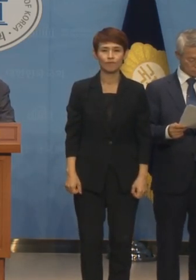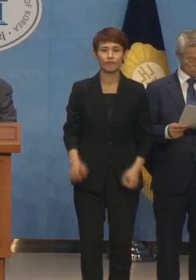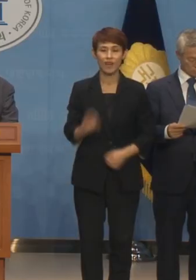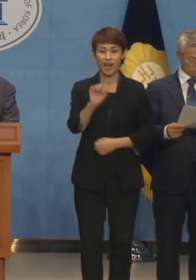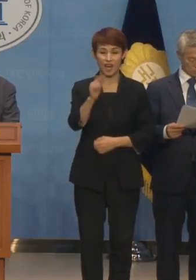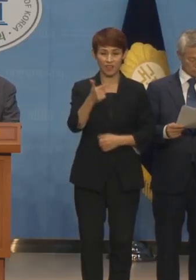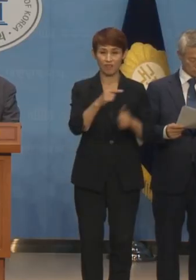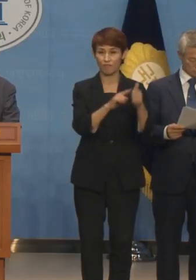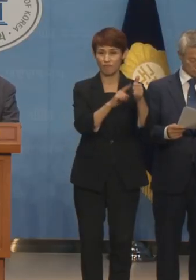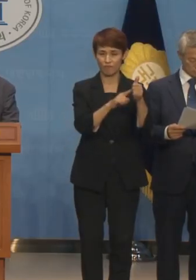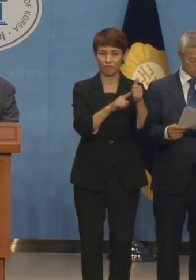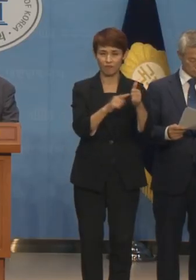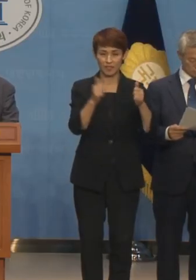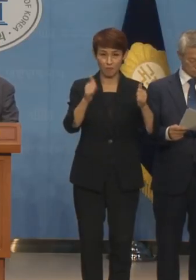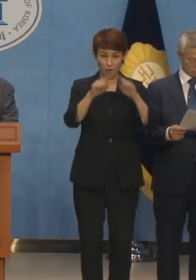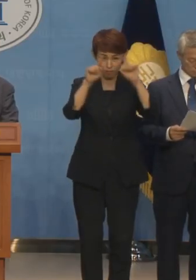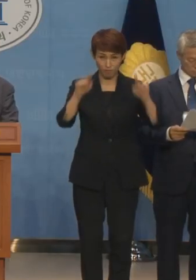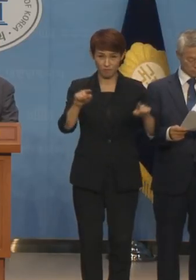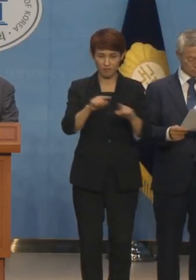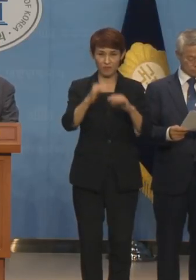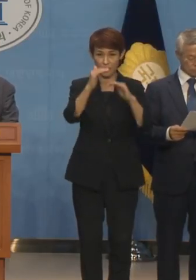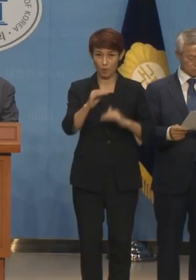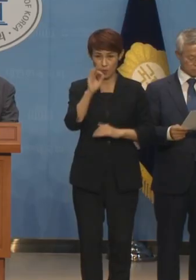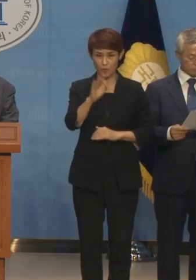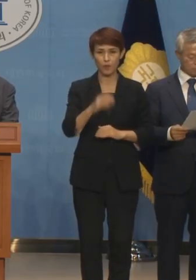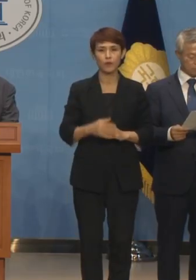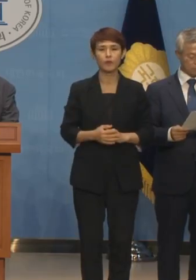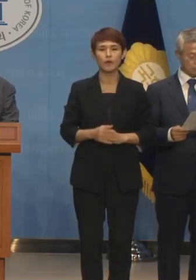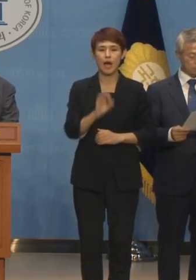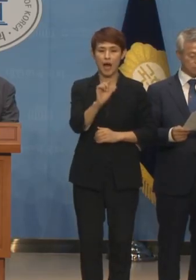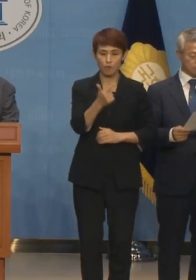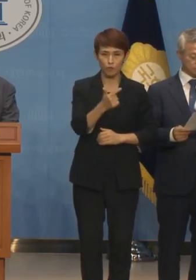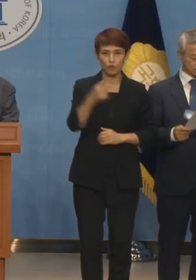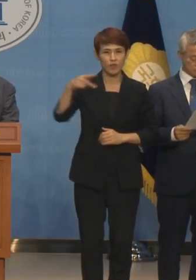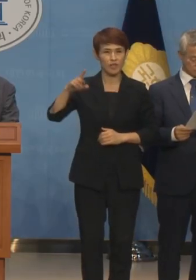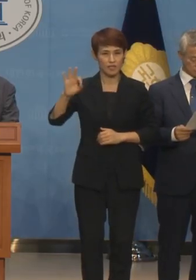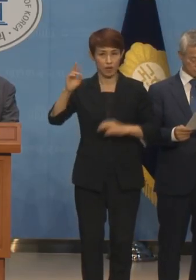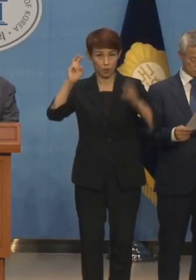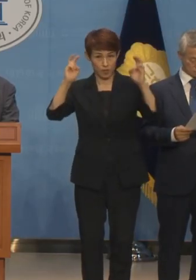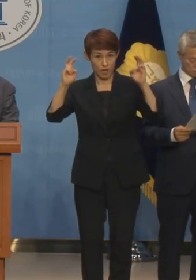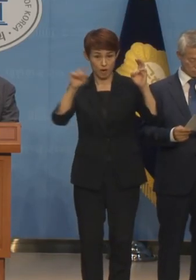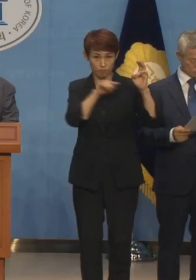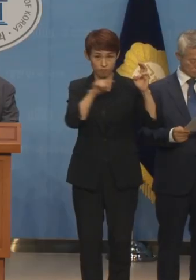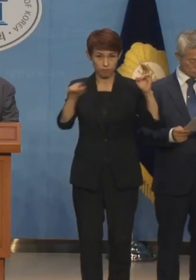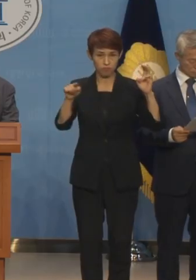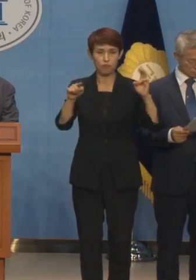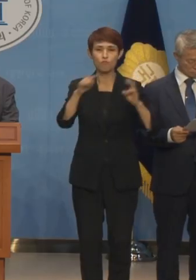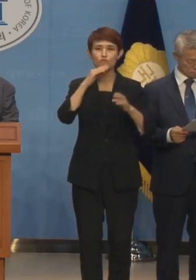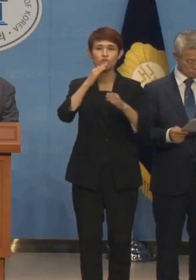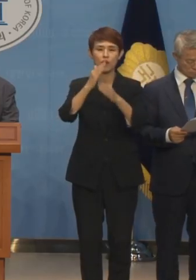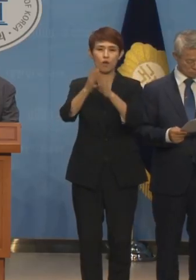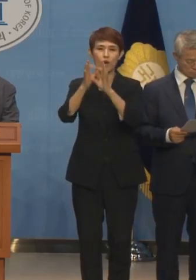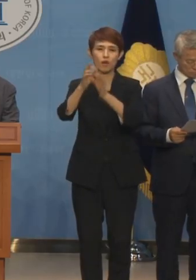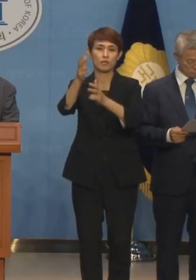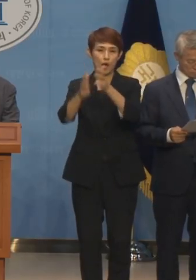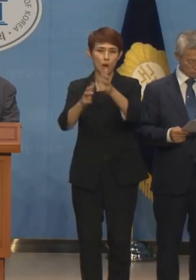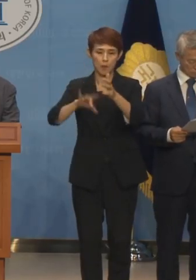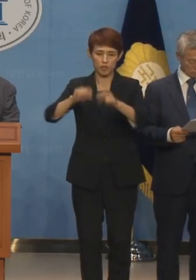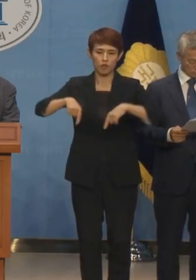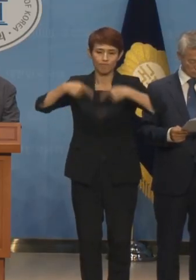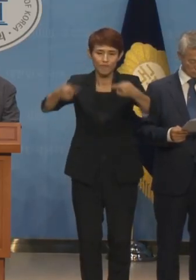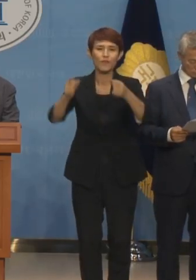안보소 1심 재판부는 안보소와 쌍방울이 대북 사업의 우선적 참여